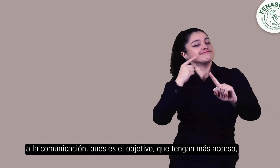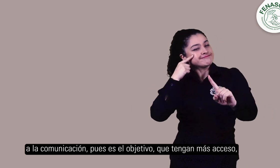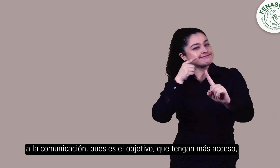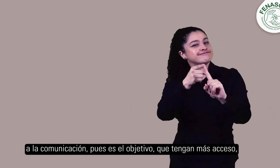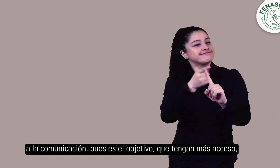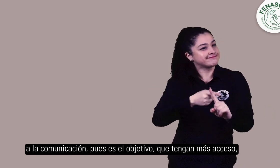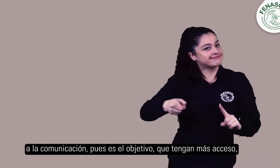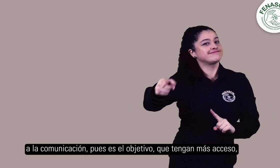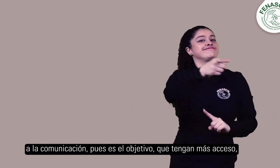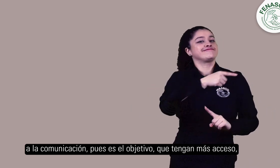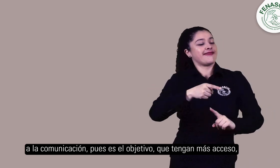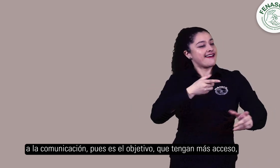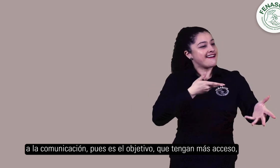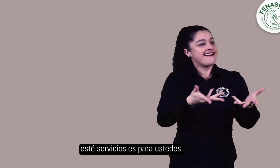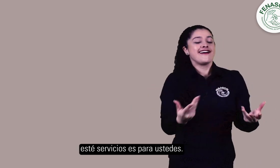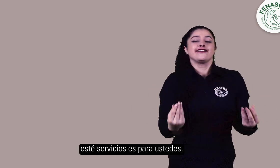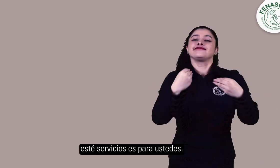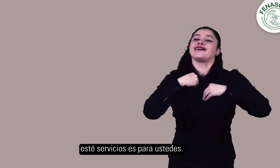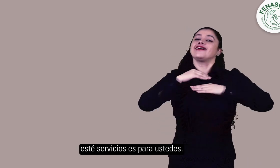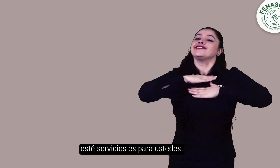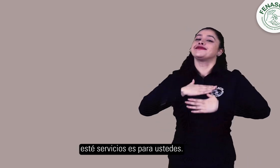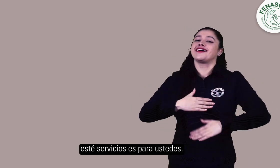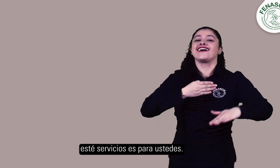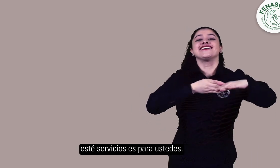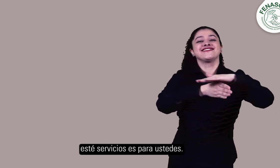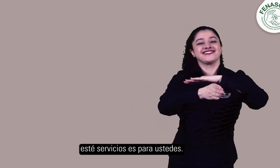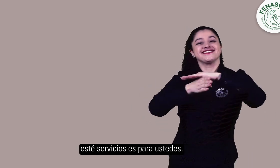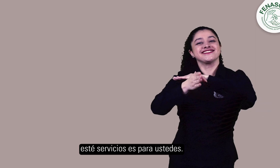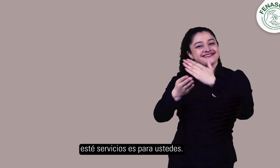Que tengan más acceso. Este servicio es para ustedes.